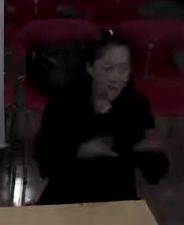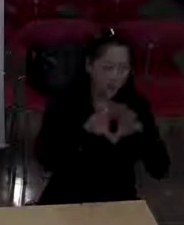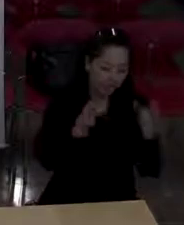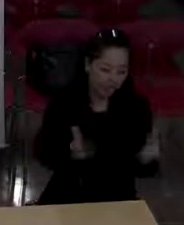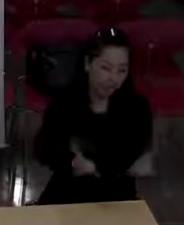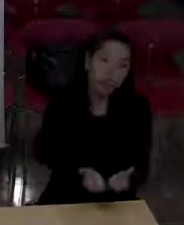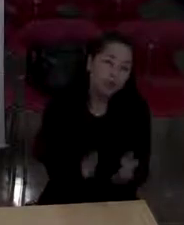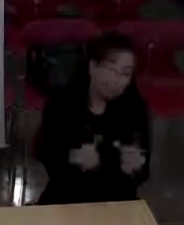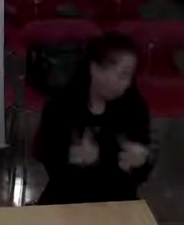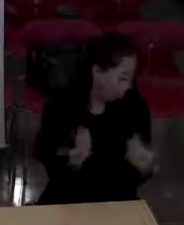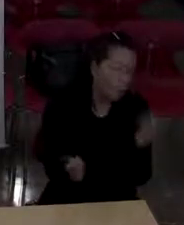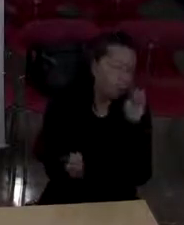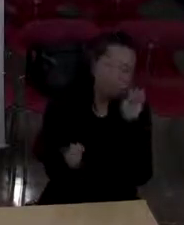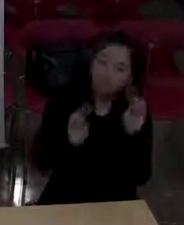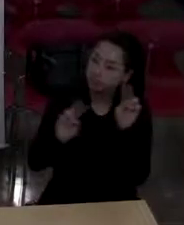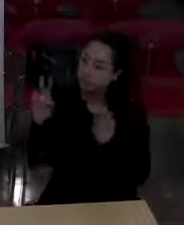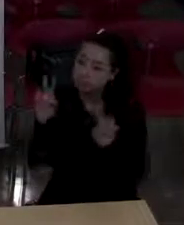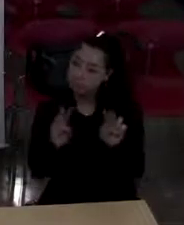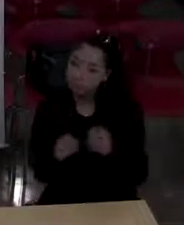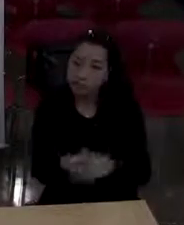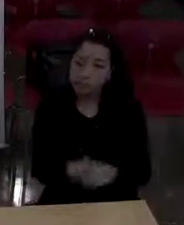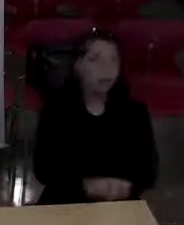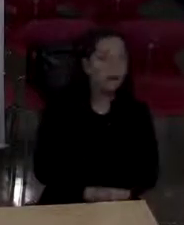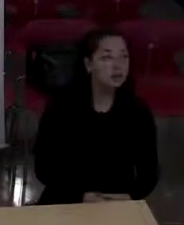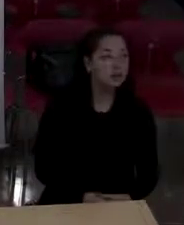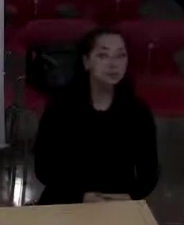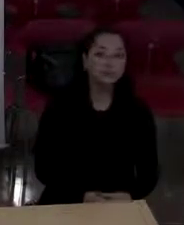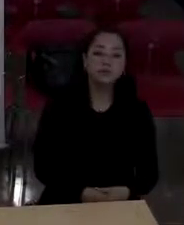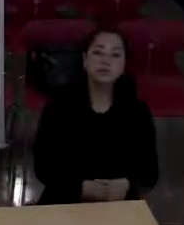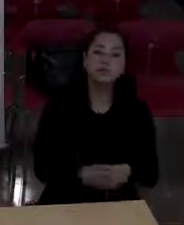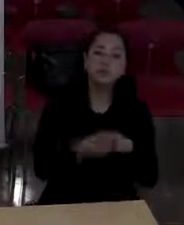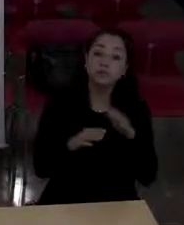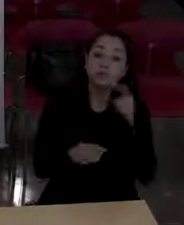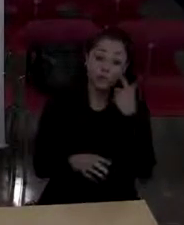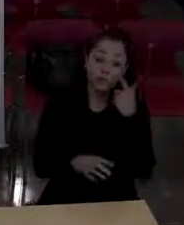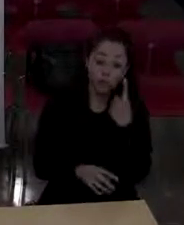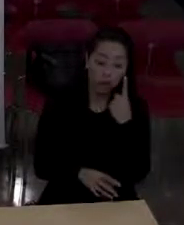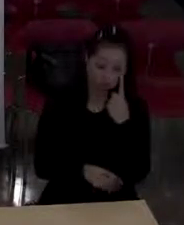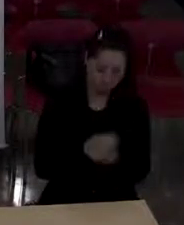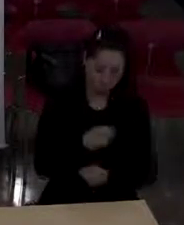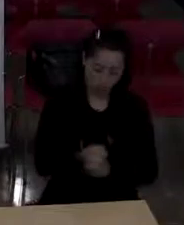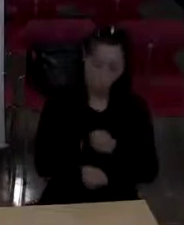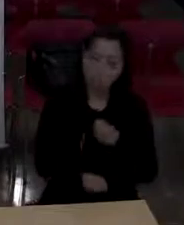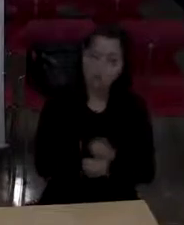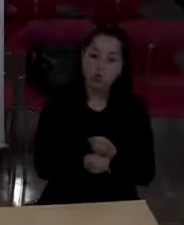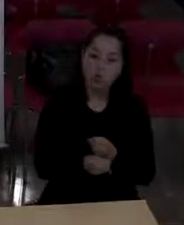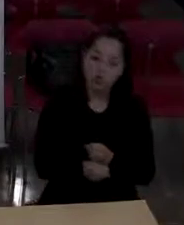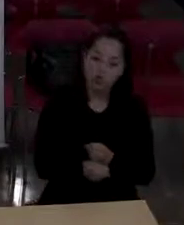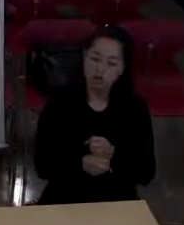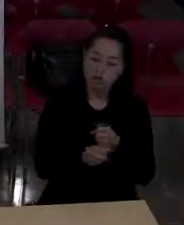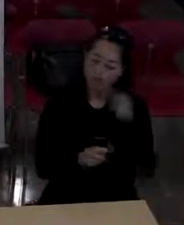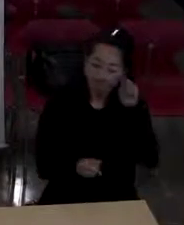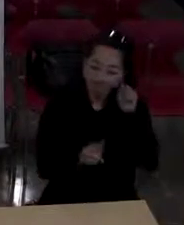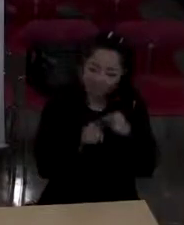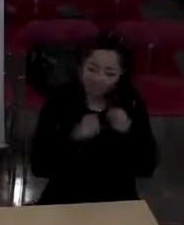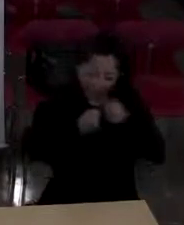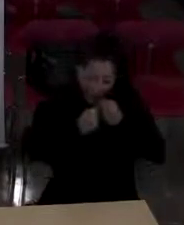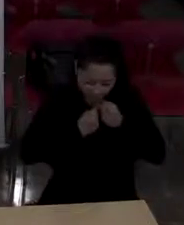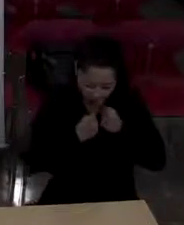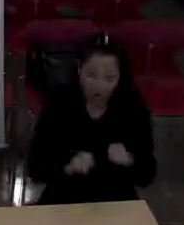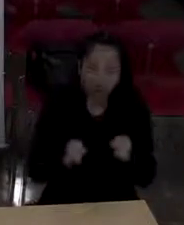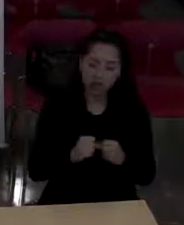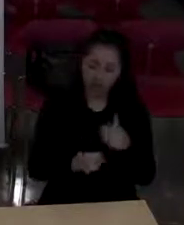distanciar, mientras que hasta el año hay un desarrollo lingüístico muy centrado en lo que ellos son capaces de producir. Ya de 1 a 3